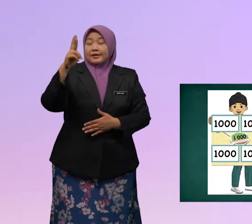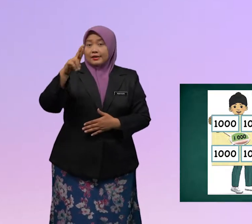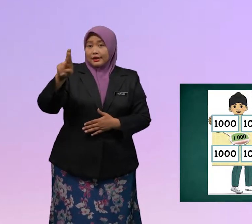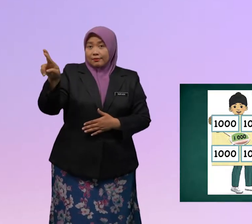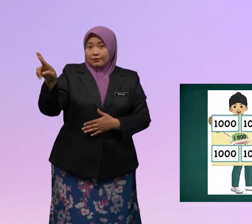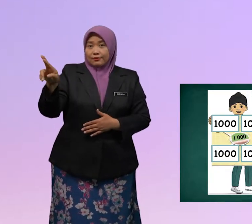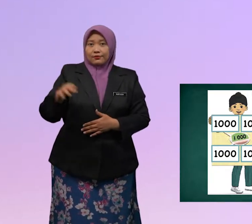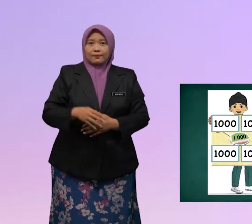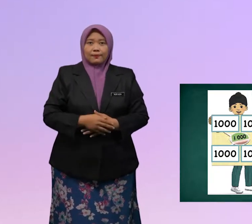4,000.